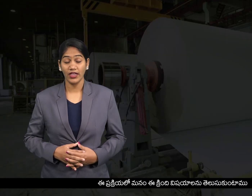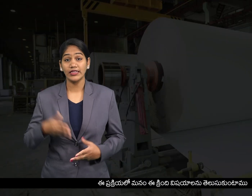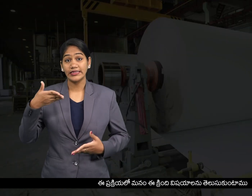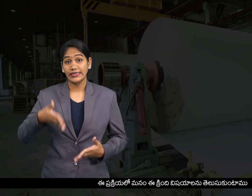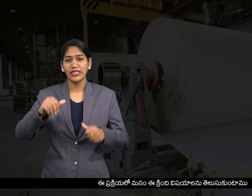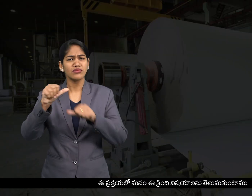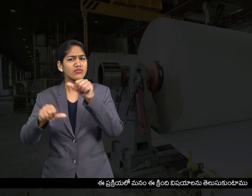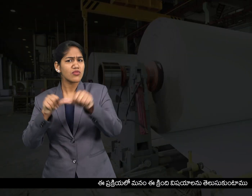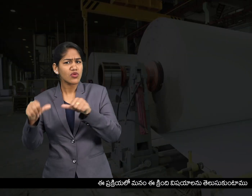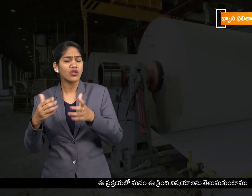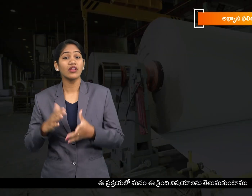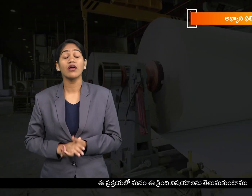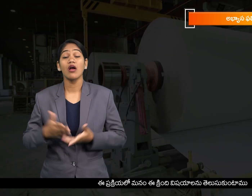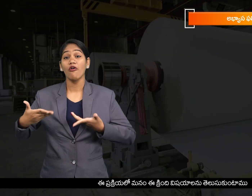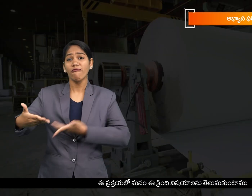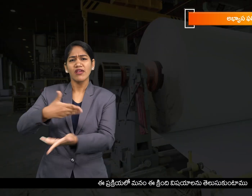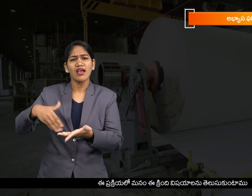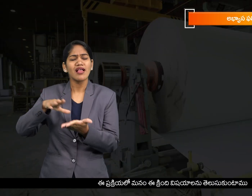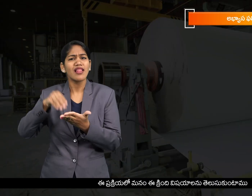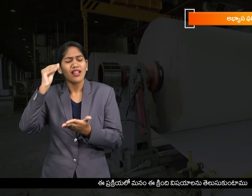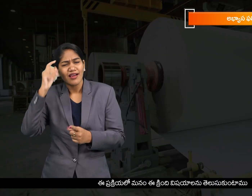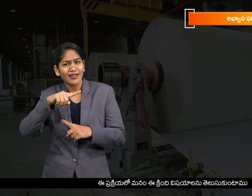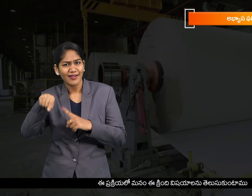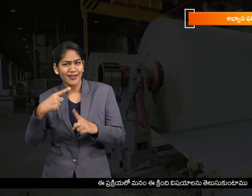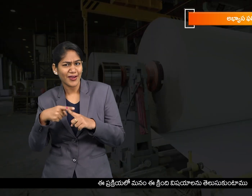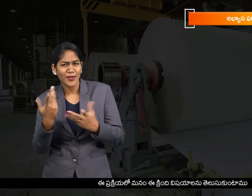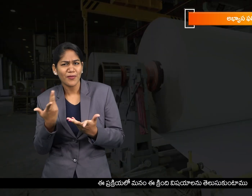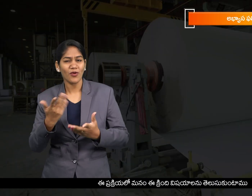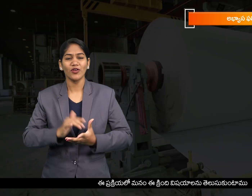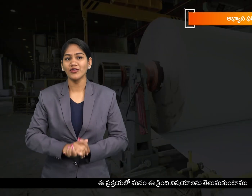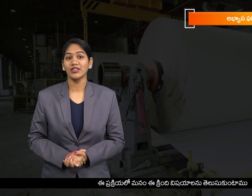ఈ ప్రక్రియలో మనం ఈ క్రింది విషయాలు తెలుసుకుంటాం.